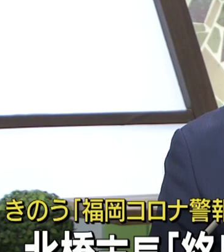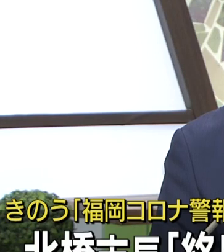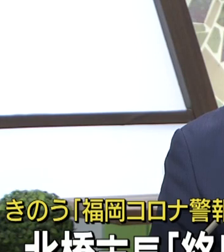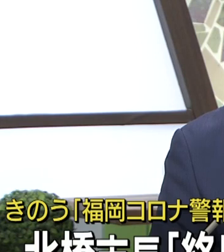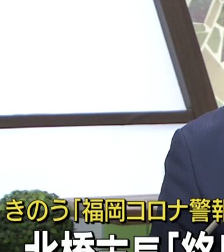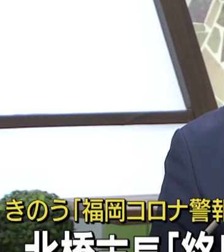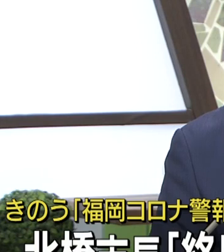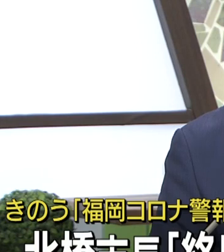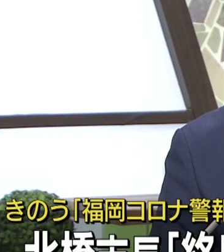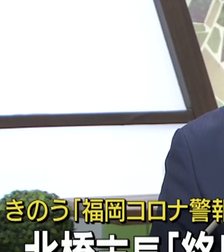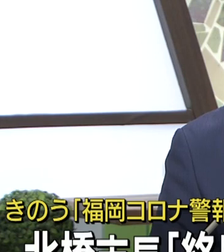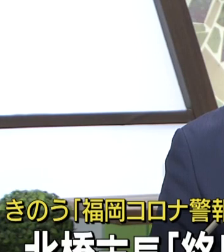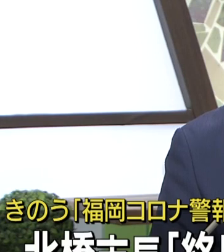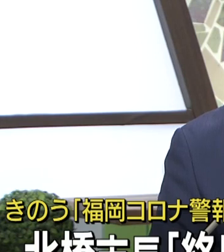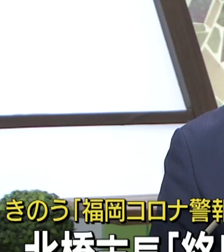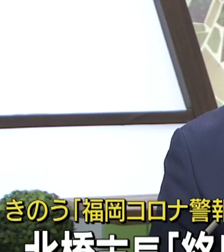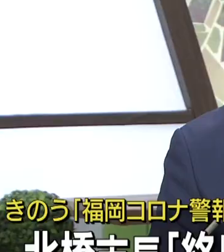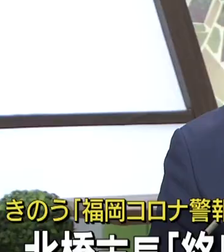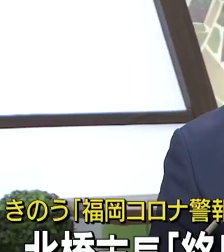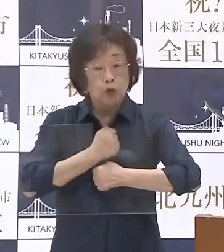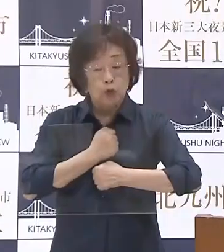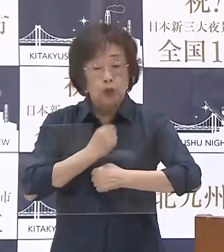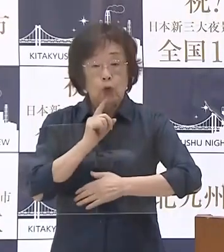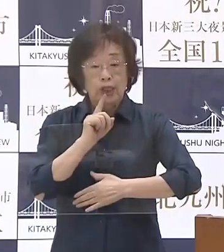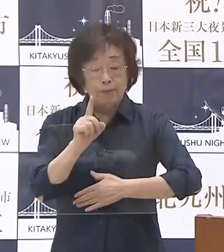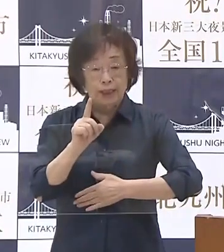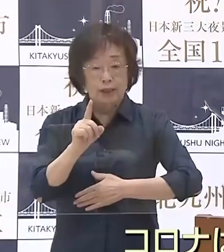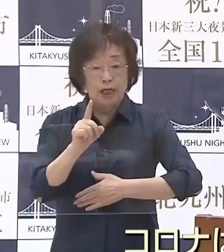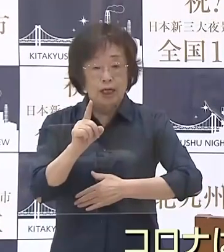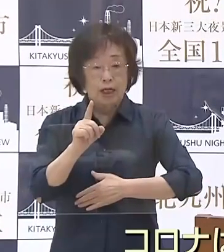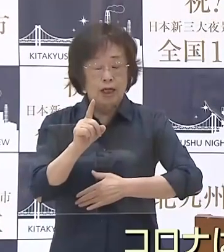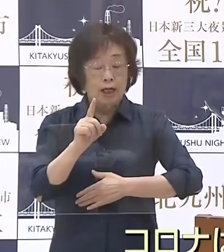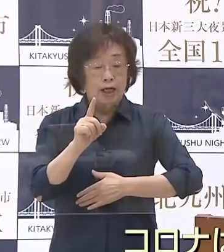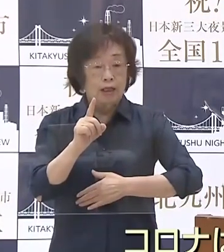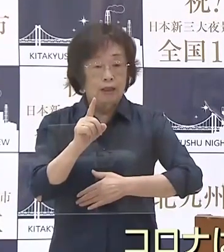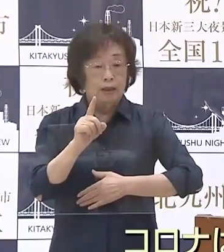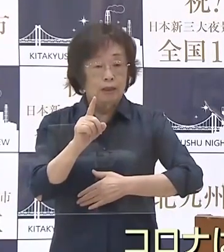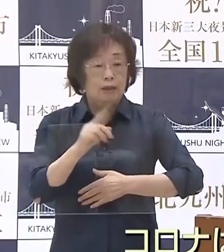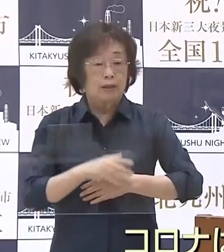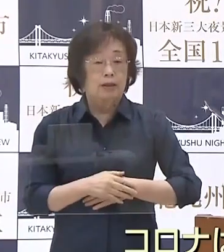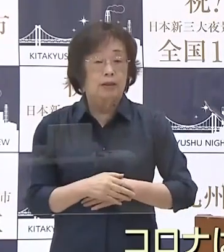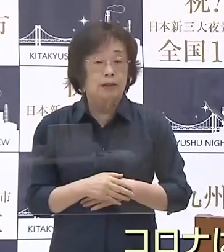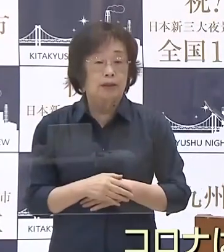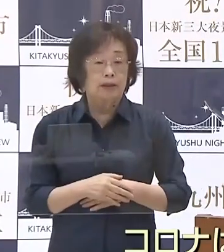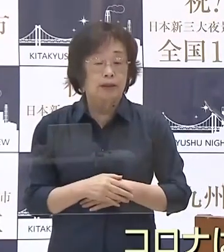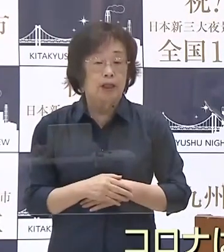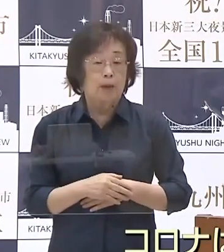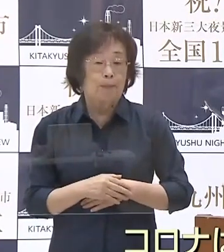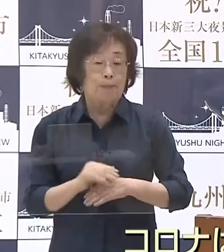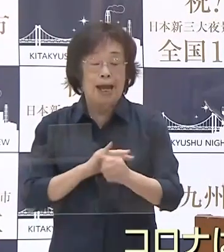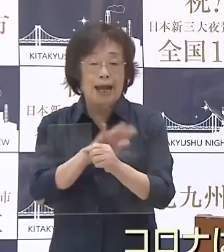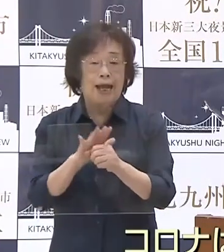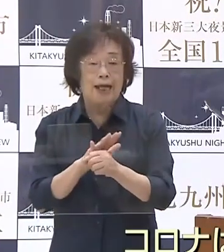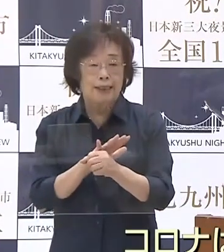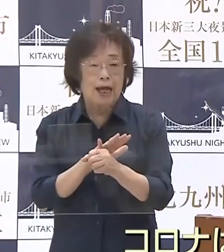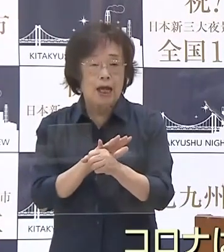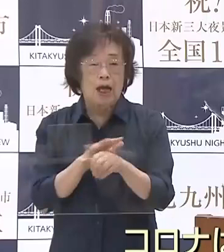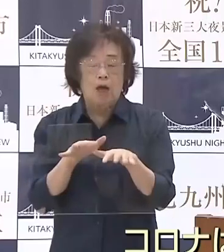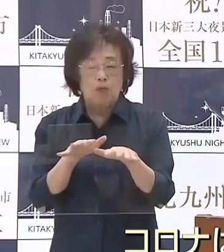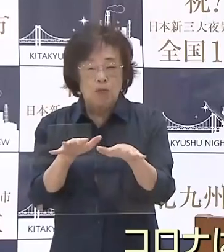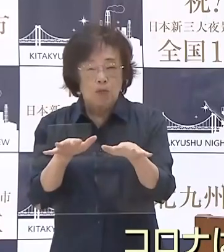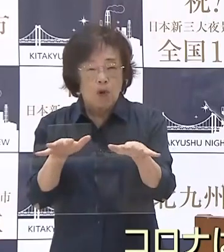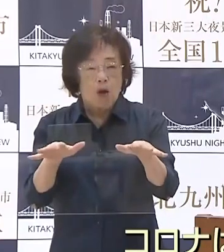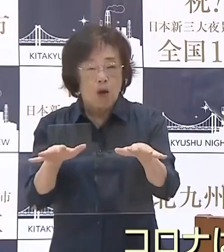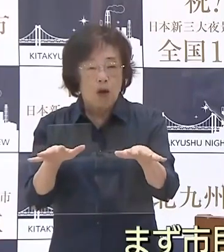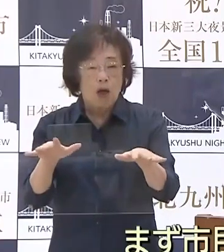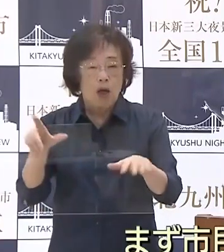傾向にあると警戒感を示しました。 コロナはまだまだ完全に収束はしていないという、そういう